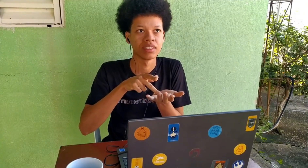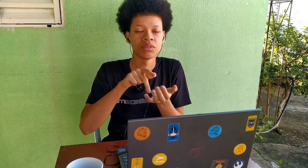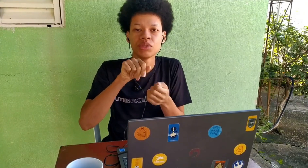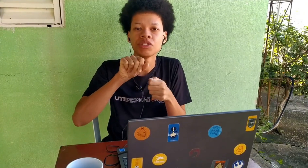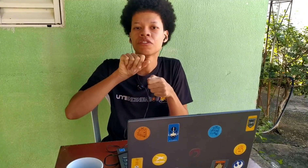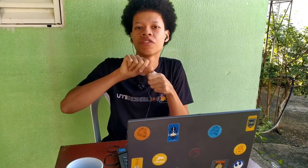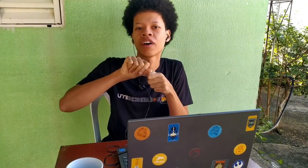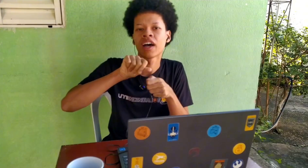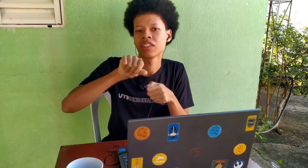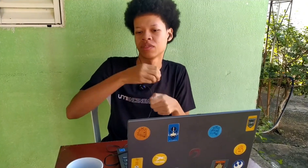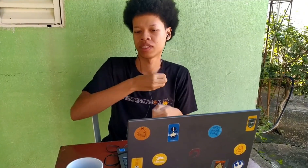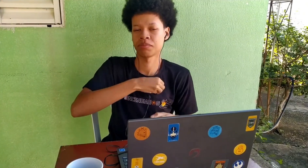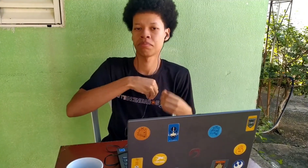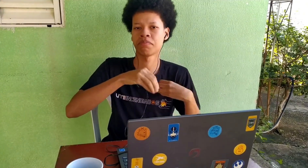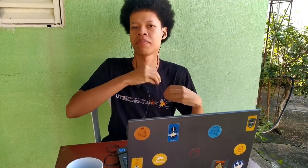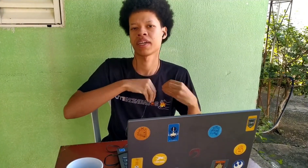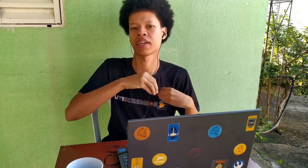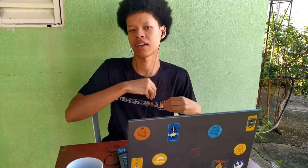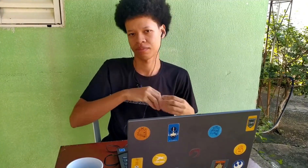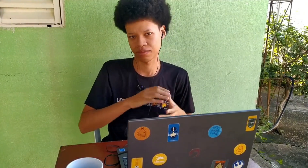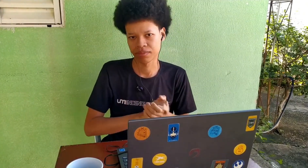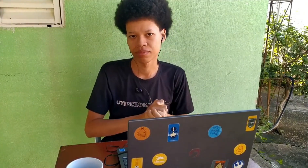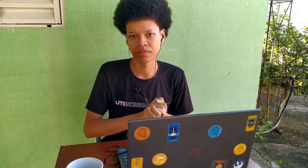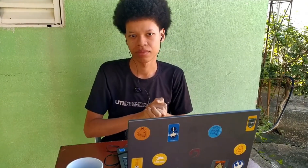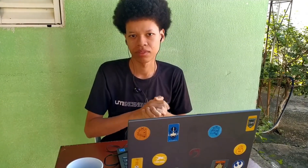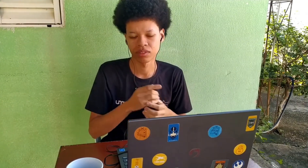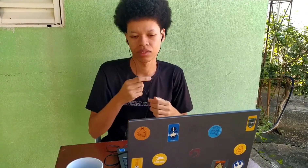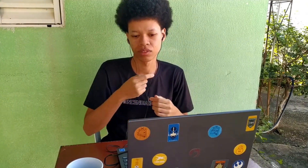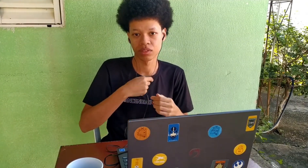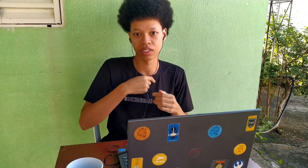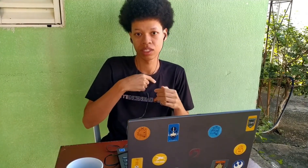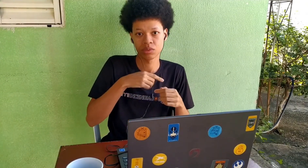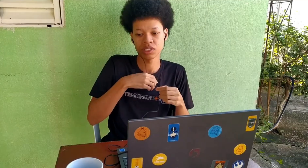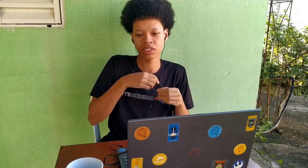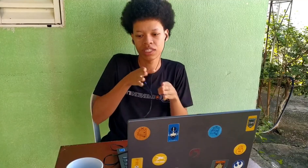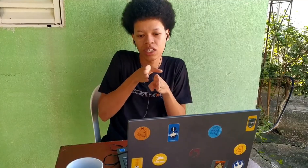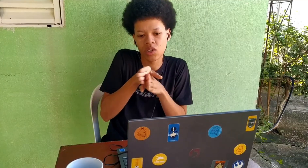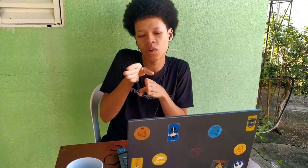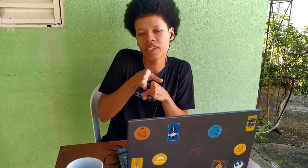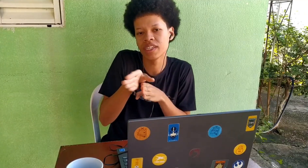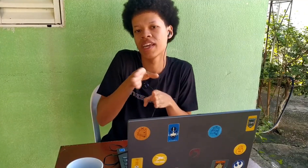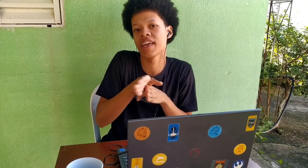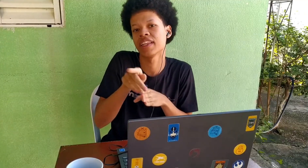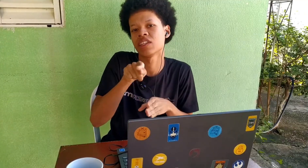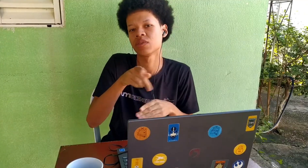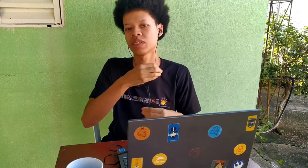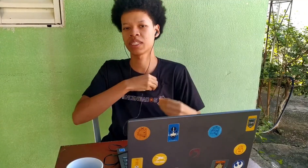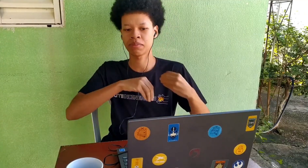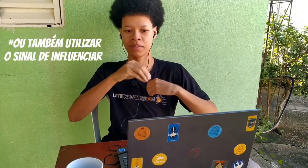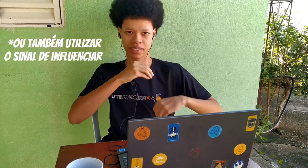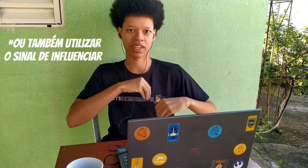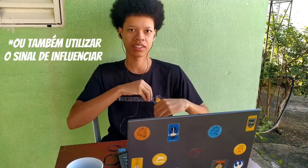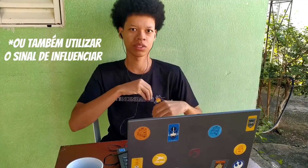não te faz você pecar, não te orienta você pecar. Tipo